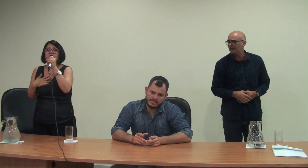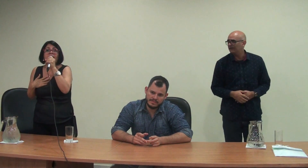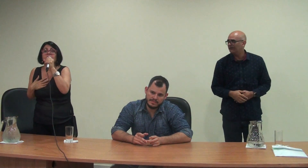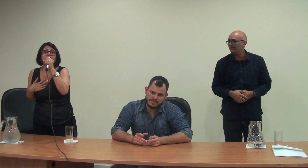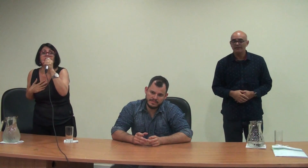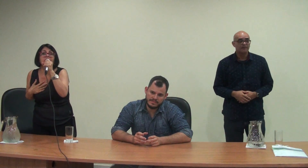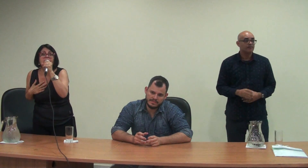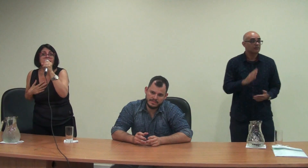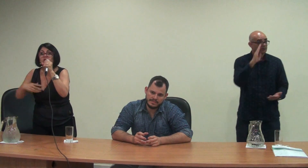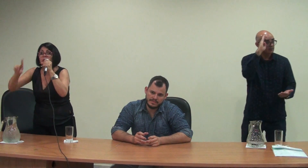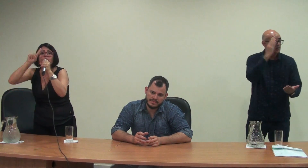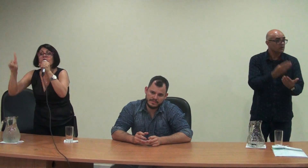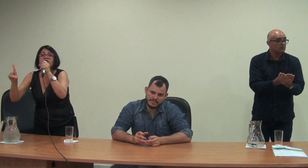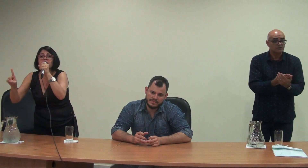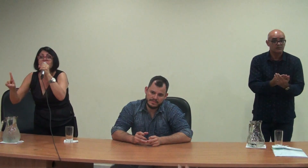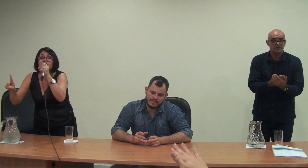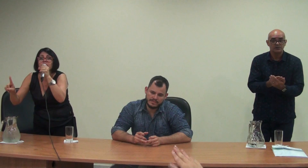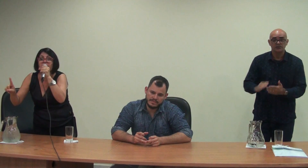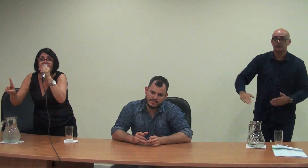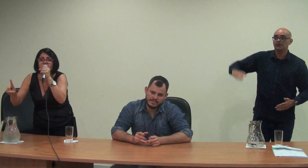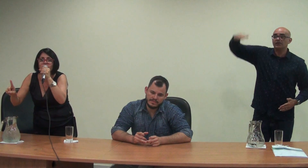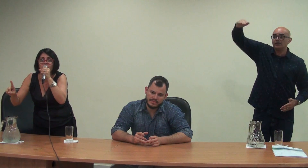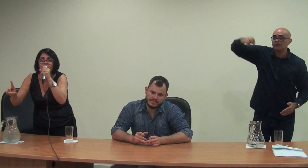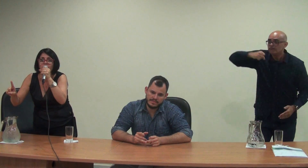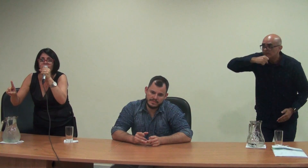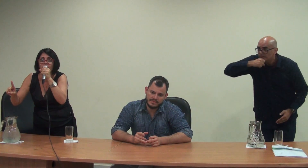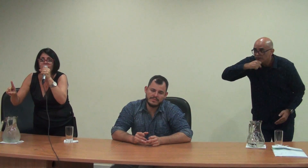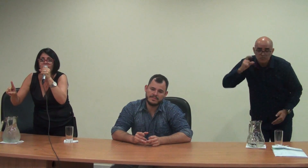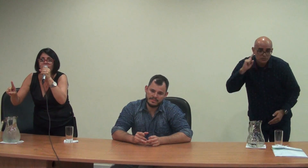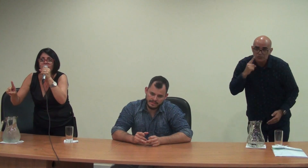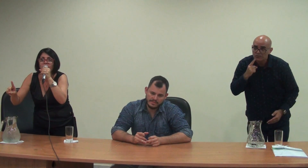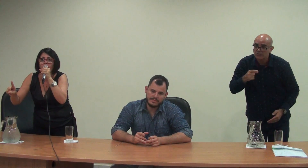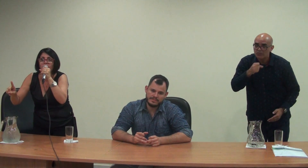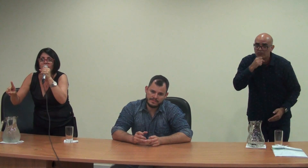Não acreditavam que eu ia ficar velhinha, porque nunca tinha visto um surdo velho.